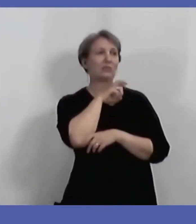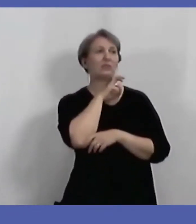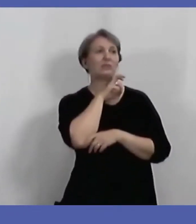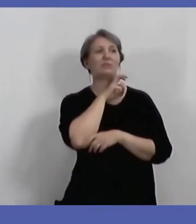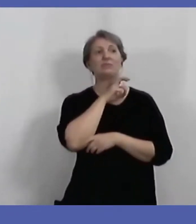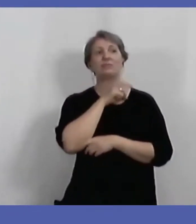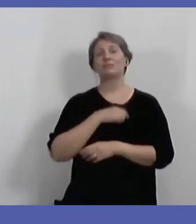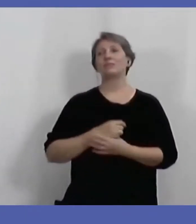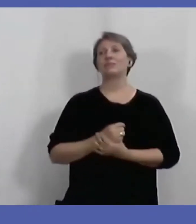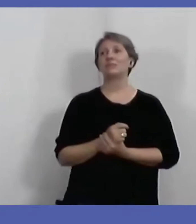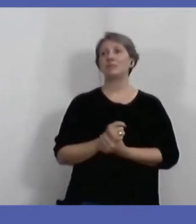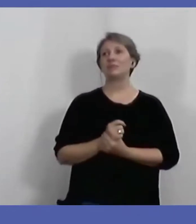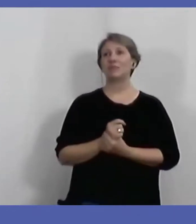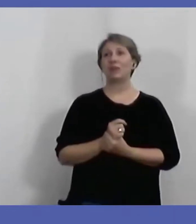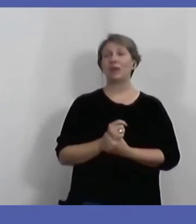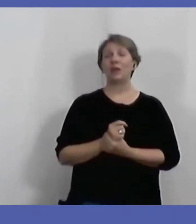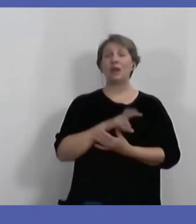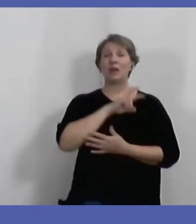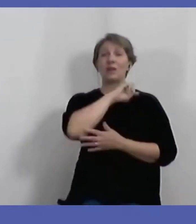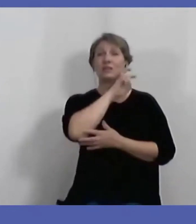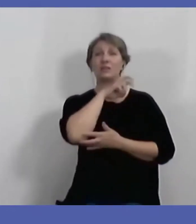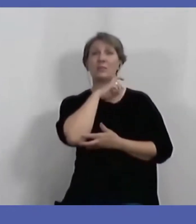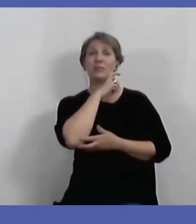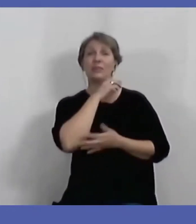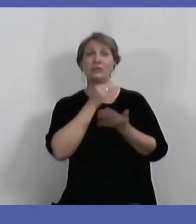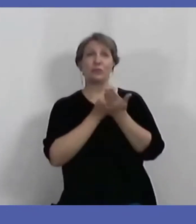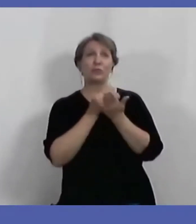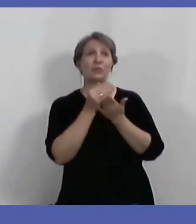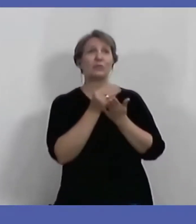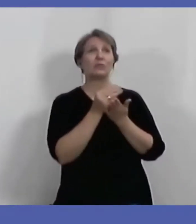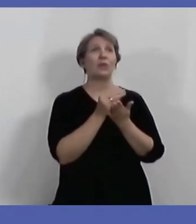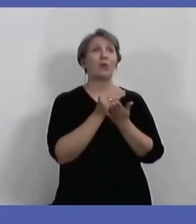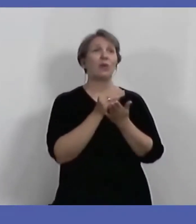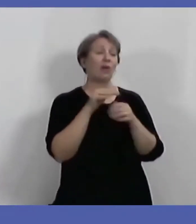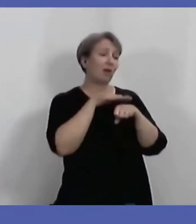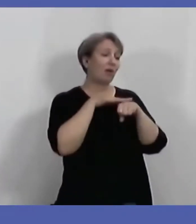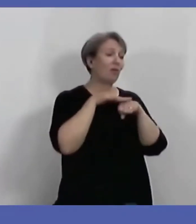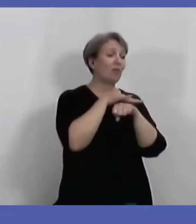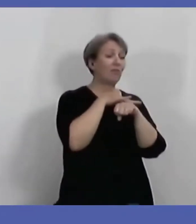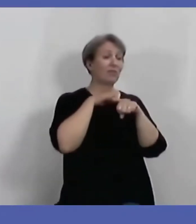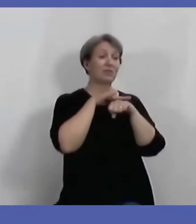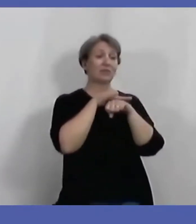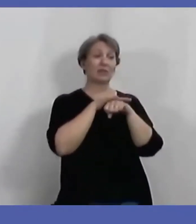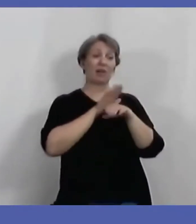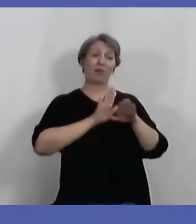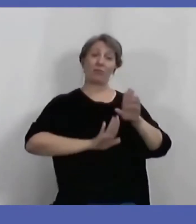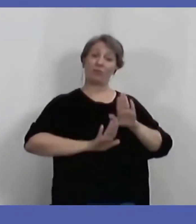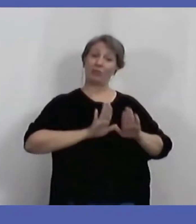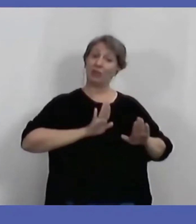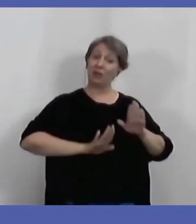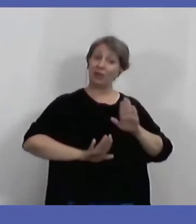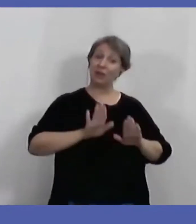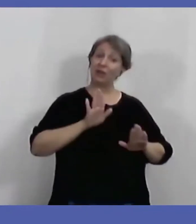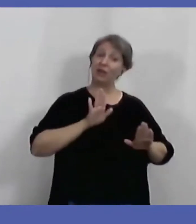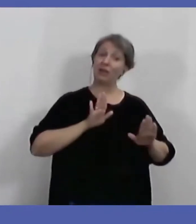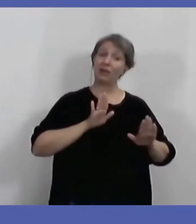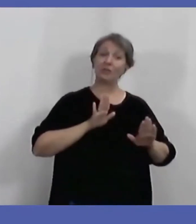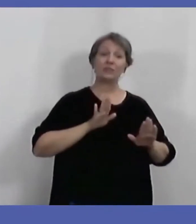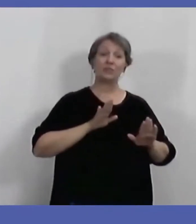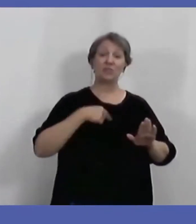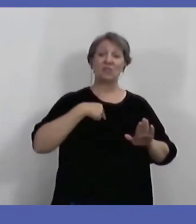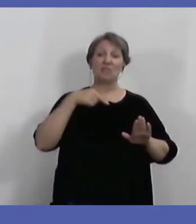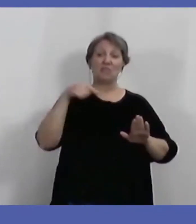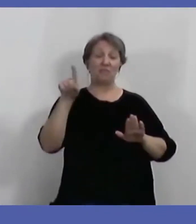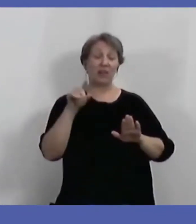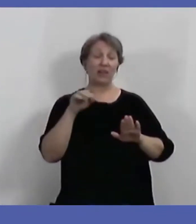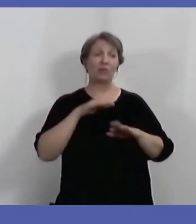uma conversa, abriu um diálogo. Cuidado, né, irmãos? Tá? Não abre diálogo com o